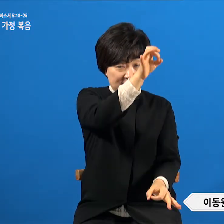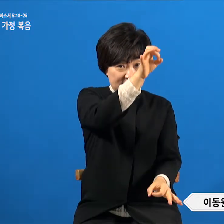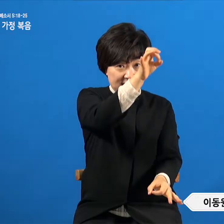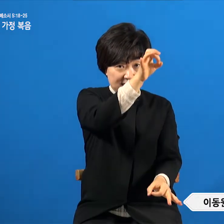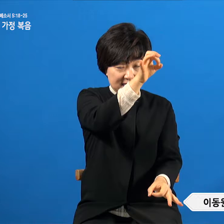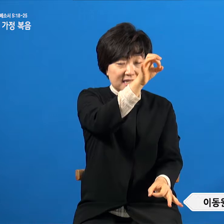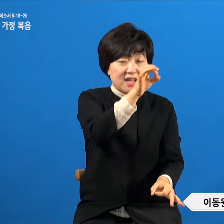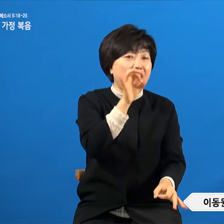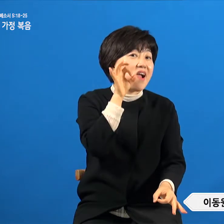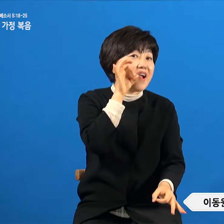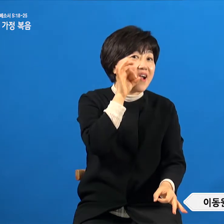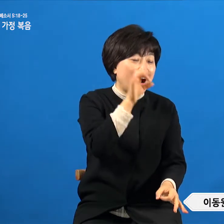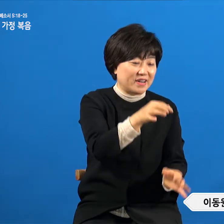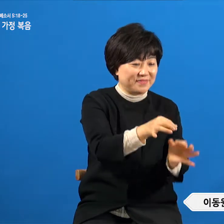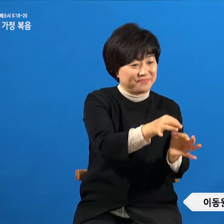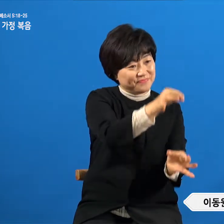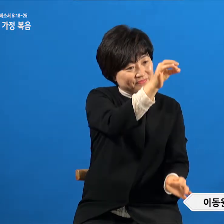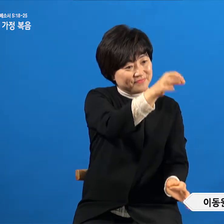사탕 하나를 집었다고 그래요.